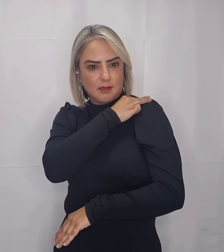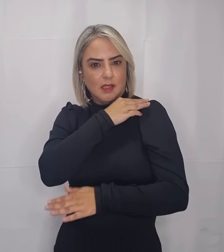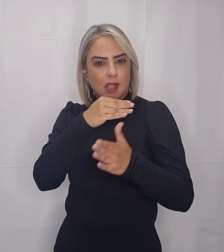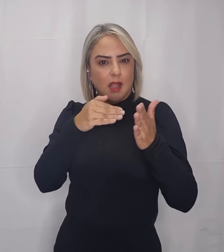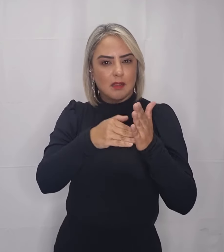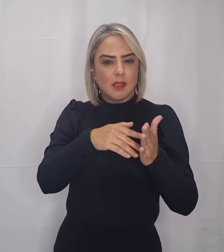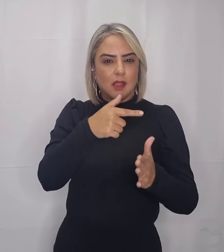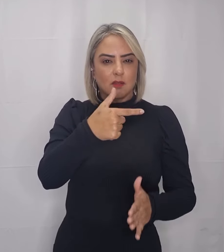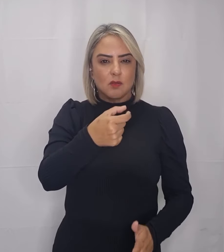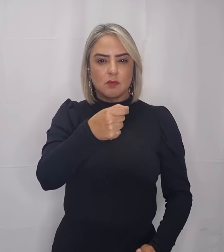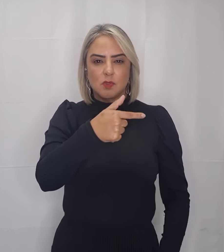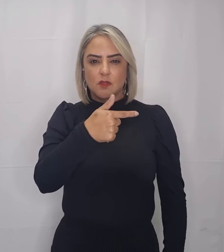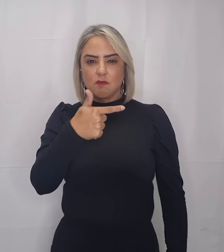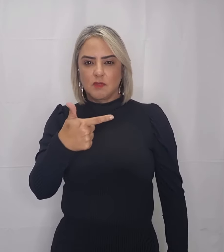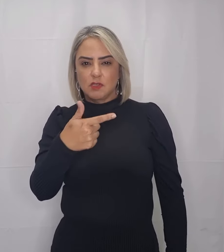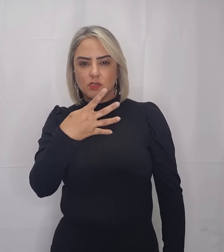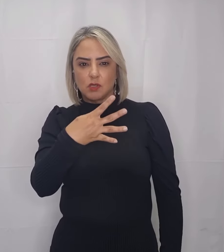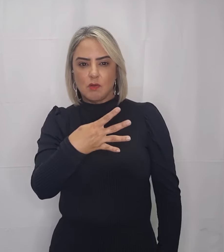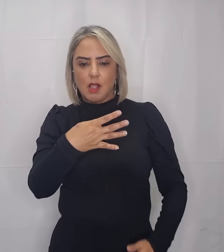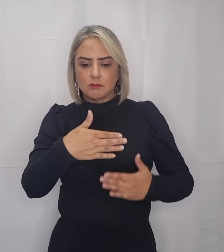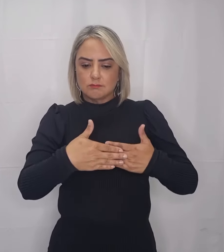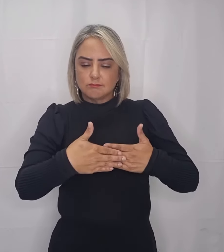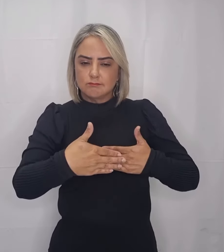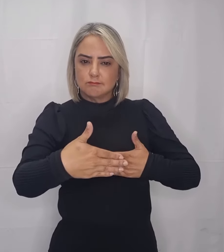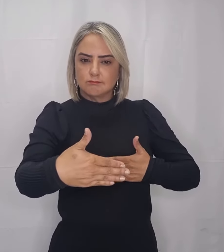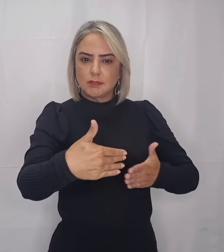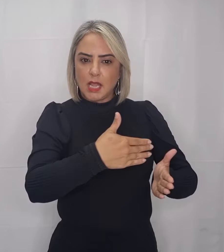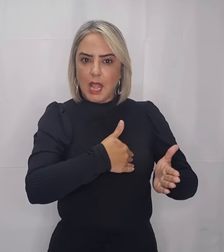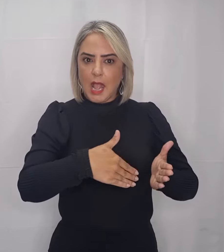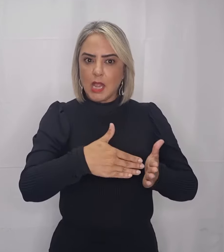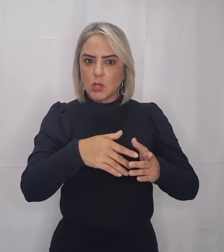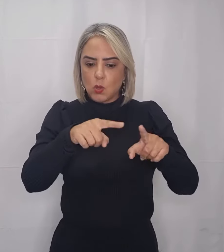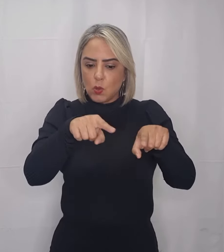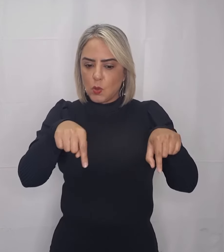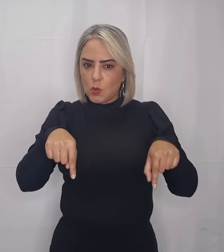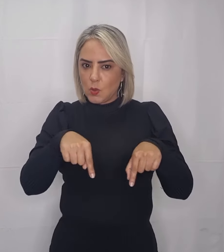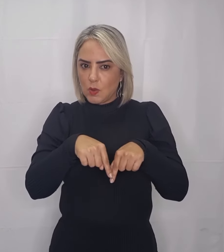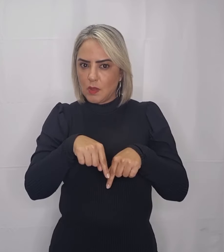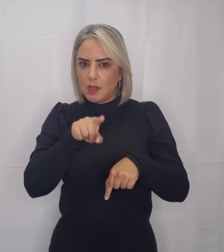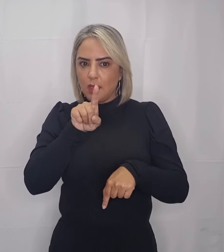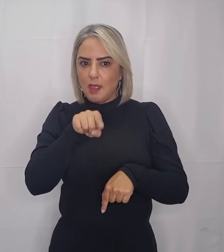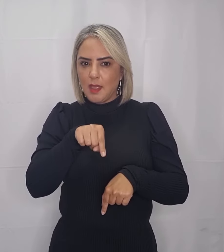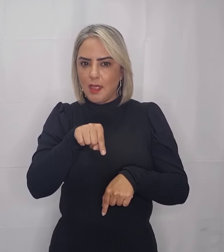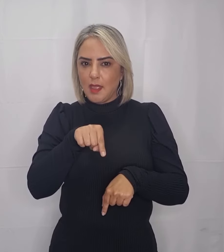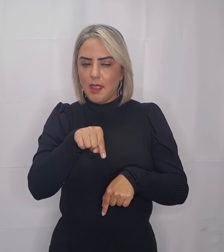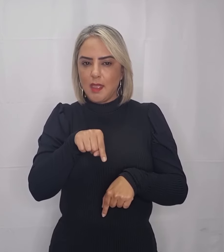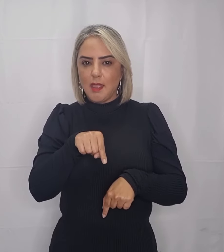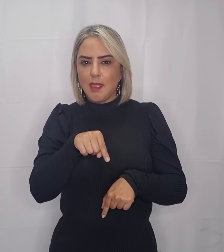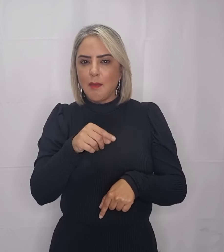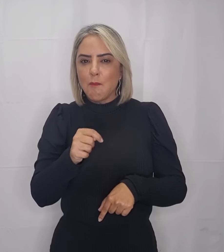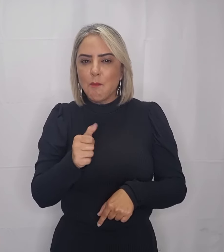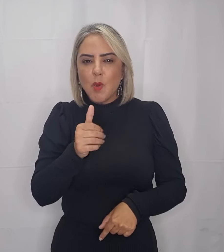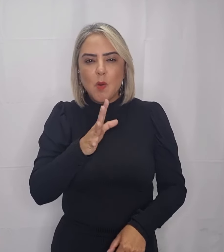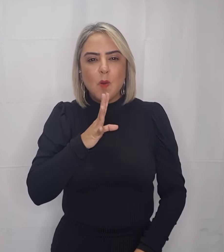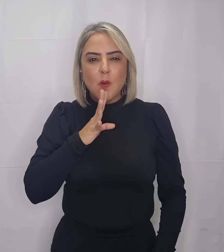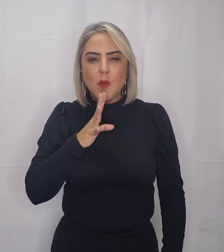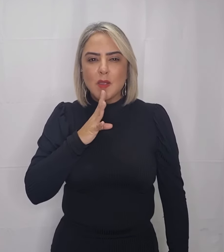se estenderá a todas as turmas, é a menos conhecida e a mais perversa